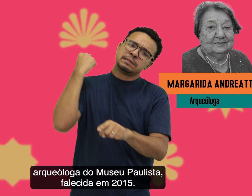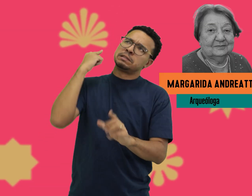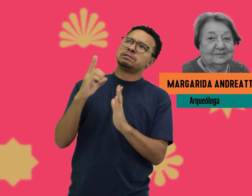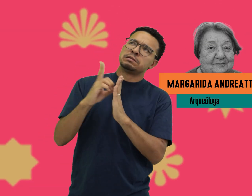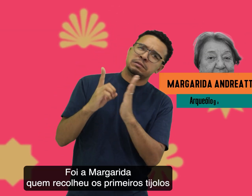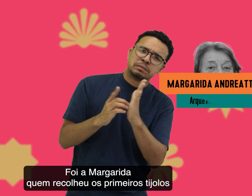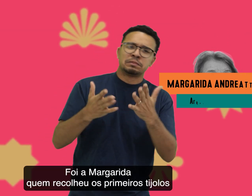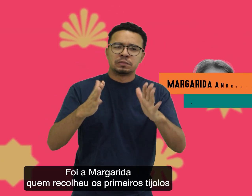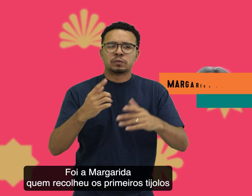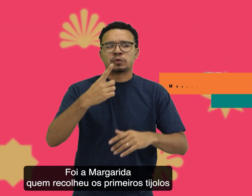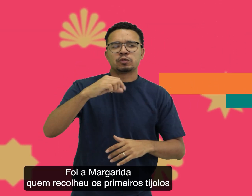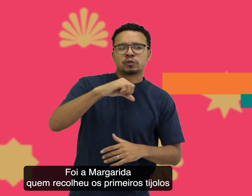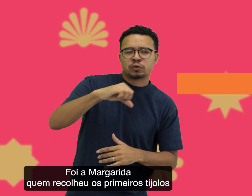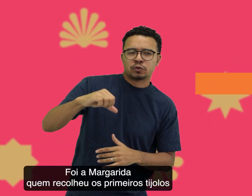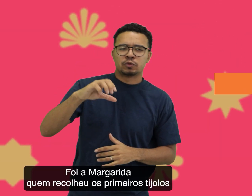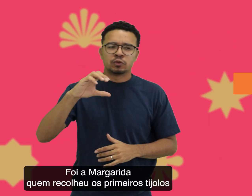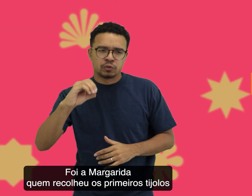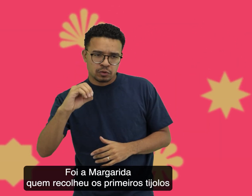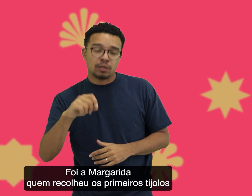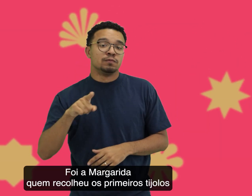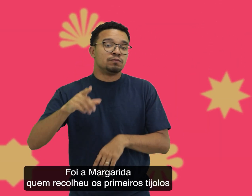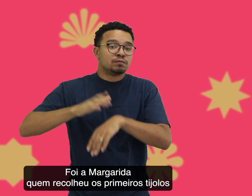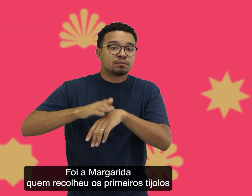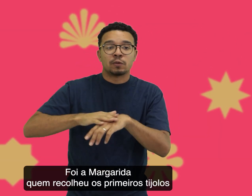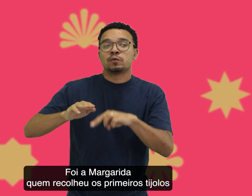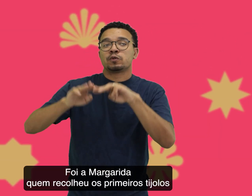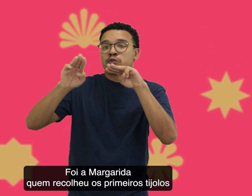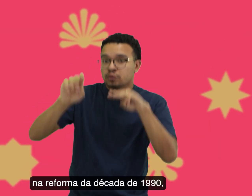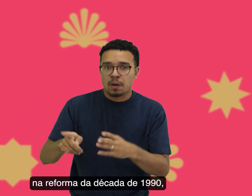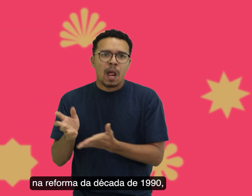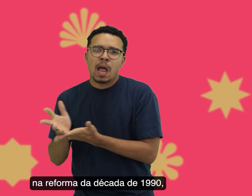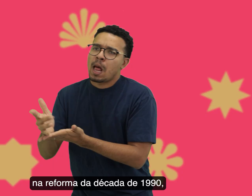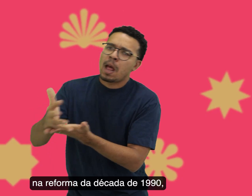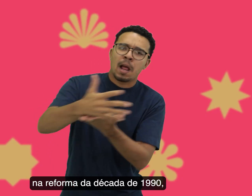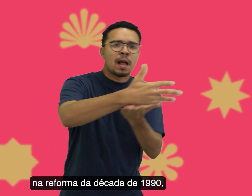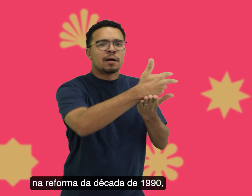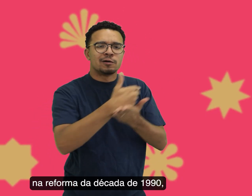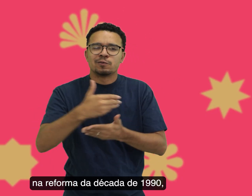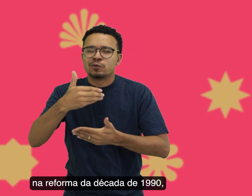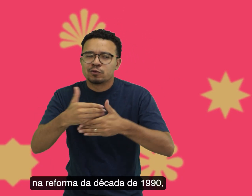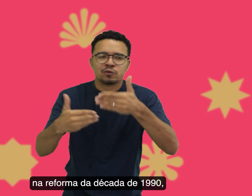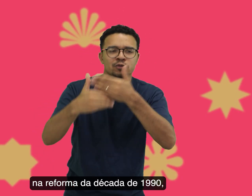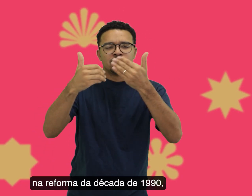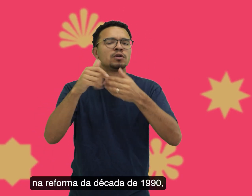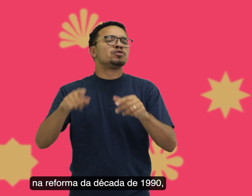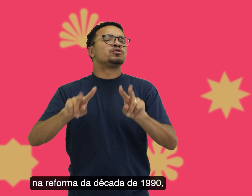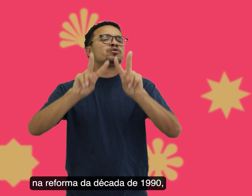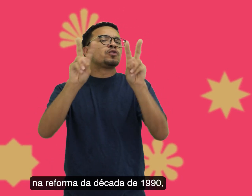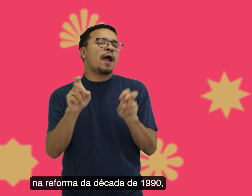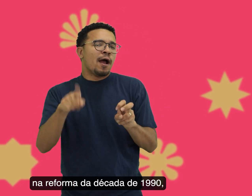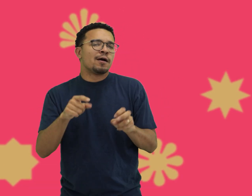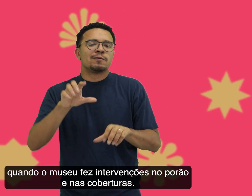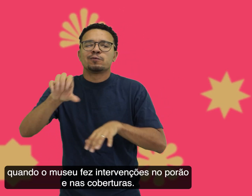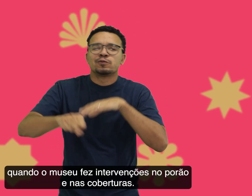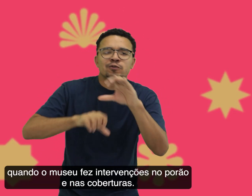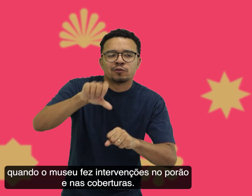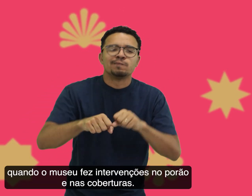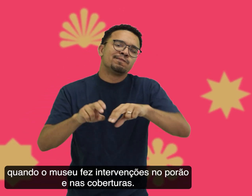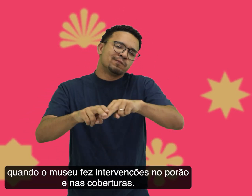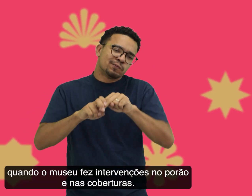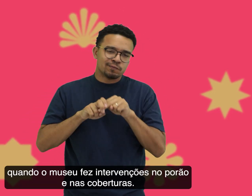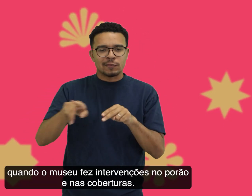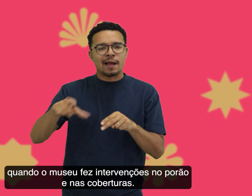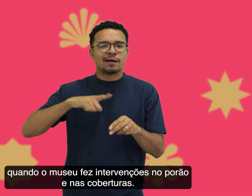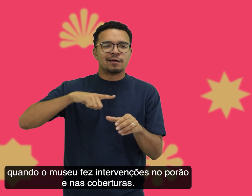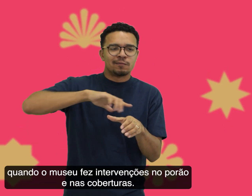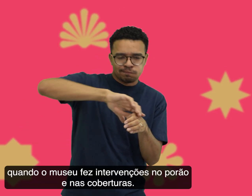falecida em 2015. Foi a Margarida quem recolheu os primeiros tijolos na reforma da década de 1990,